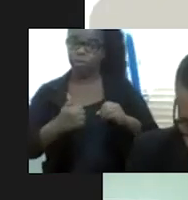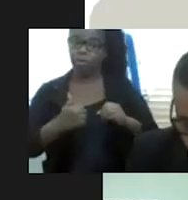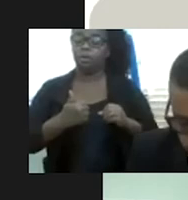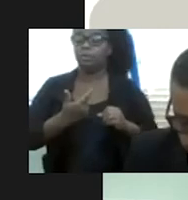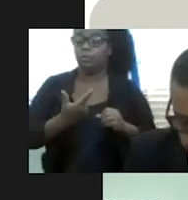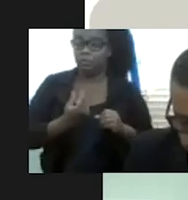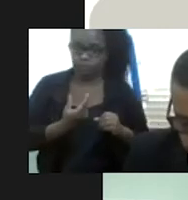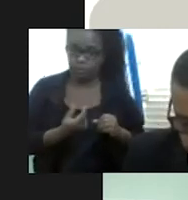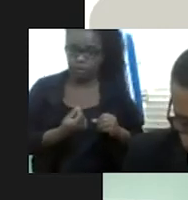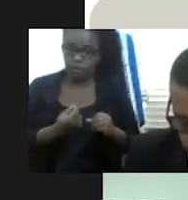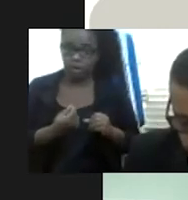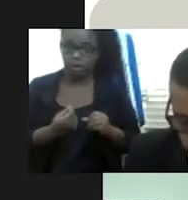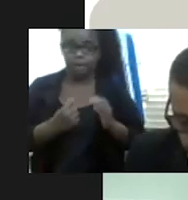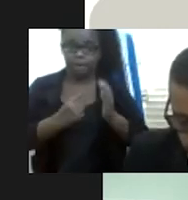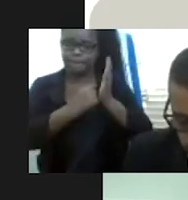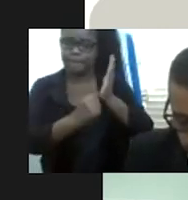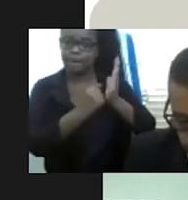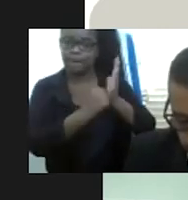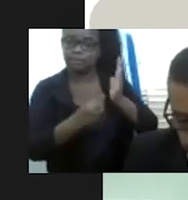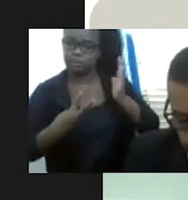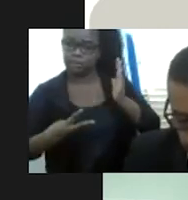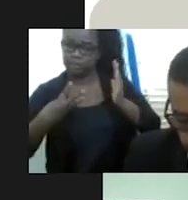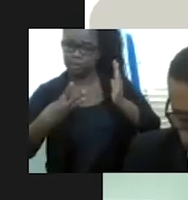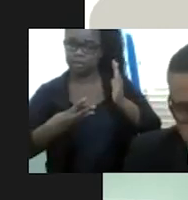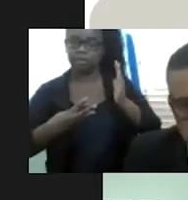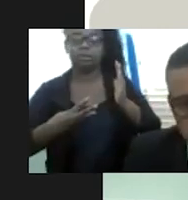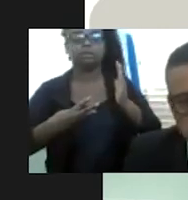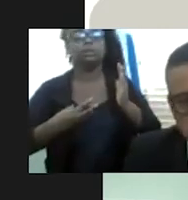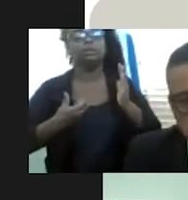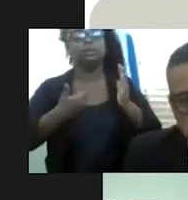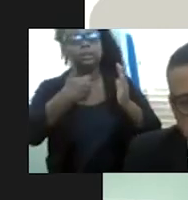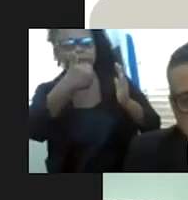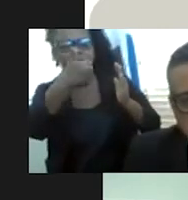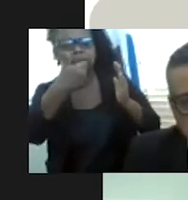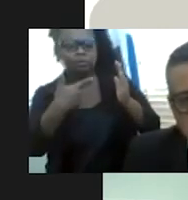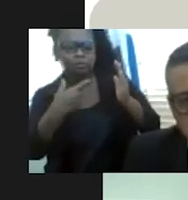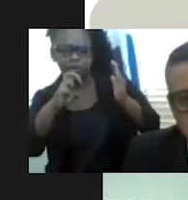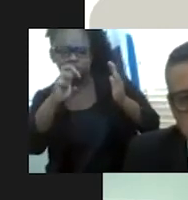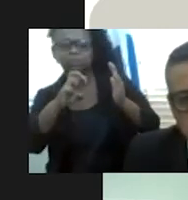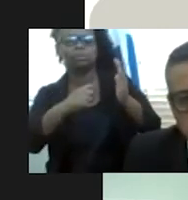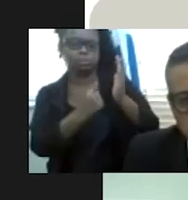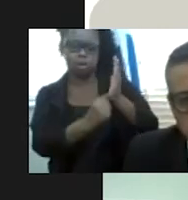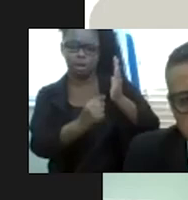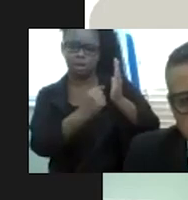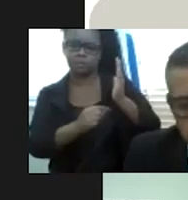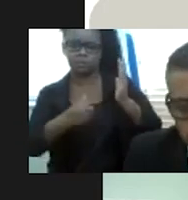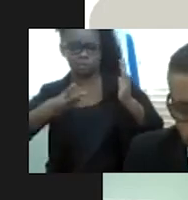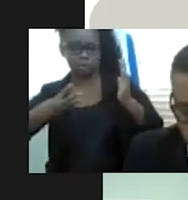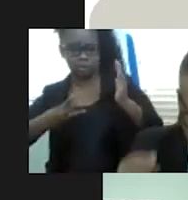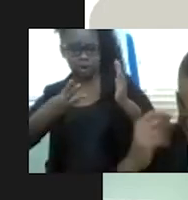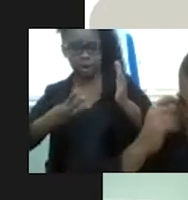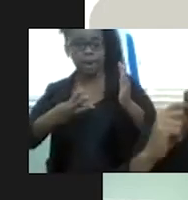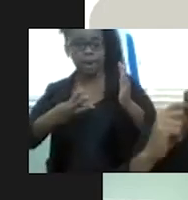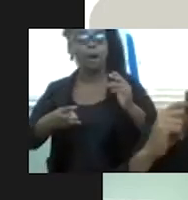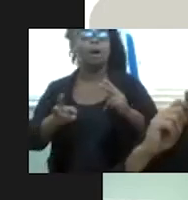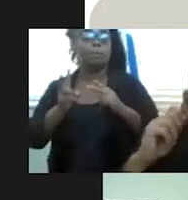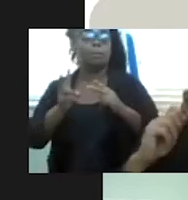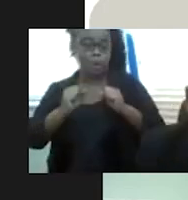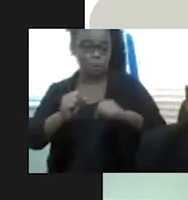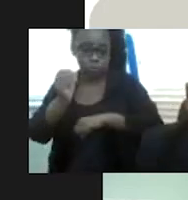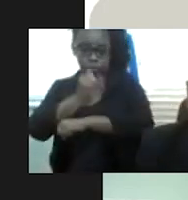parágrafo 3º, que Vossa Excelência submeta ao plenário virtual para que nós possamos votar e